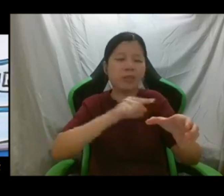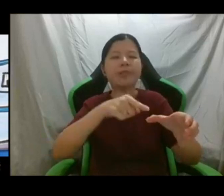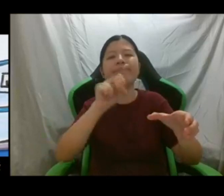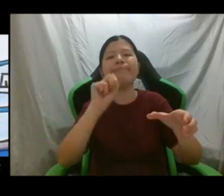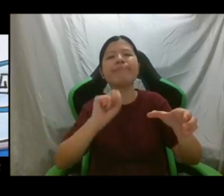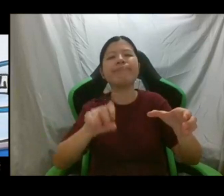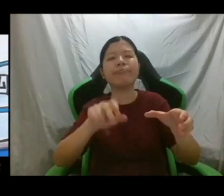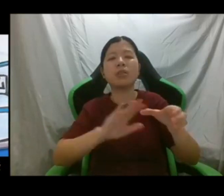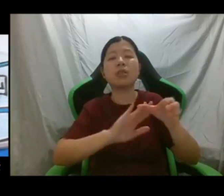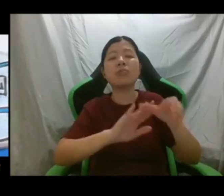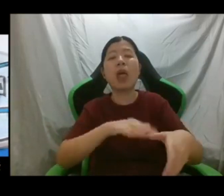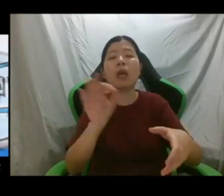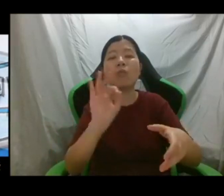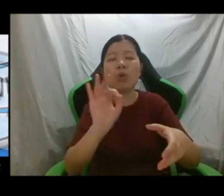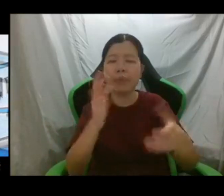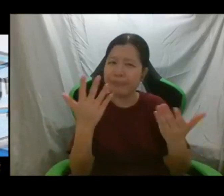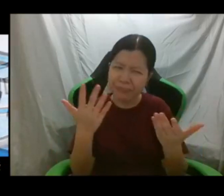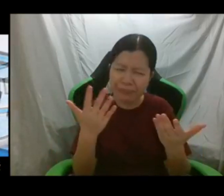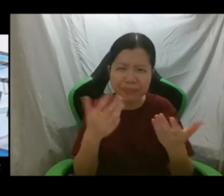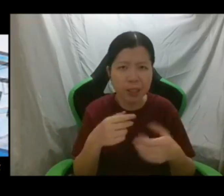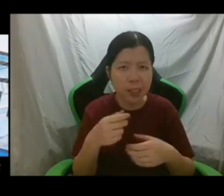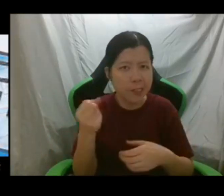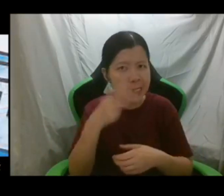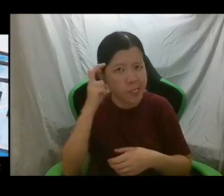於是佢就諗第二個方法。